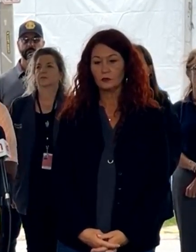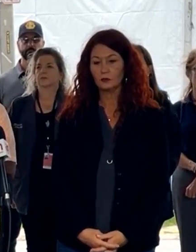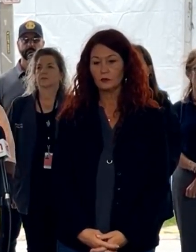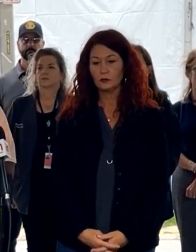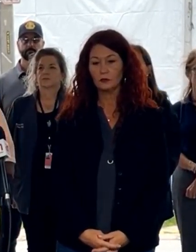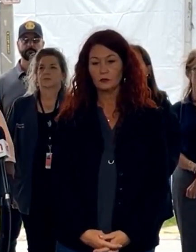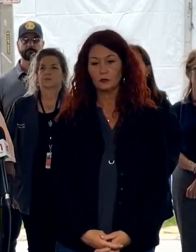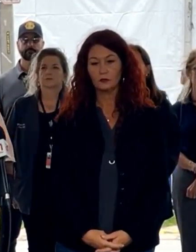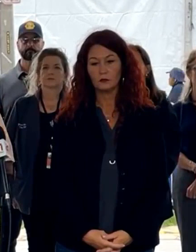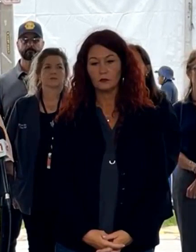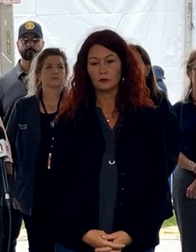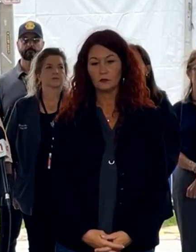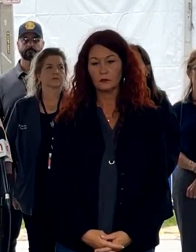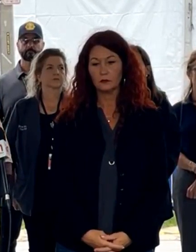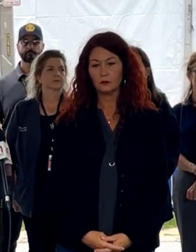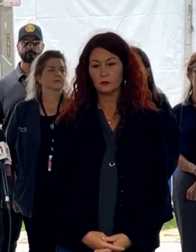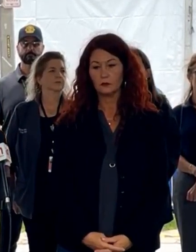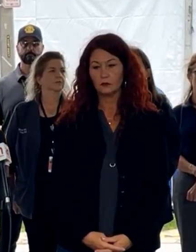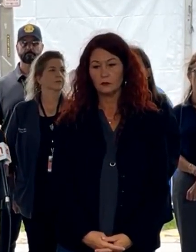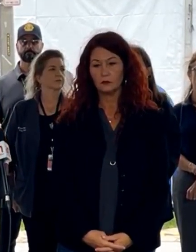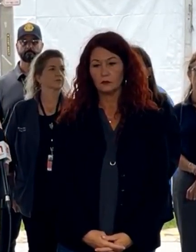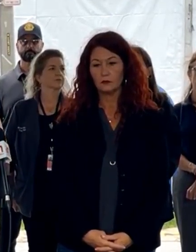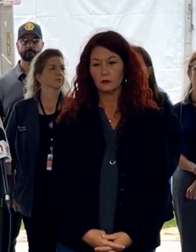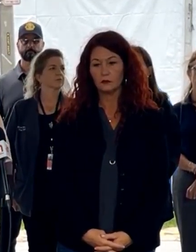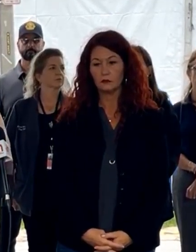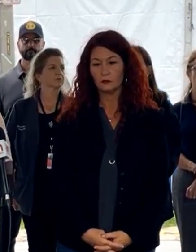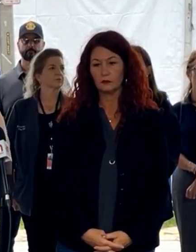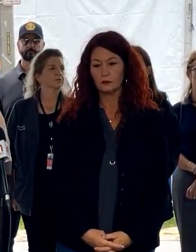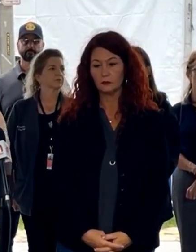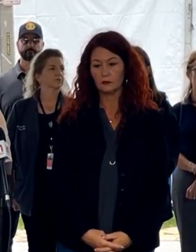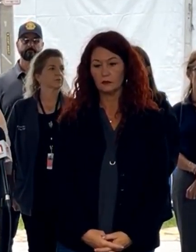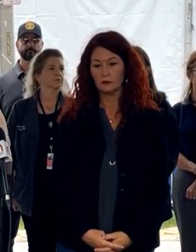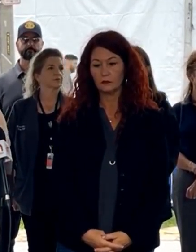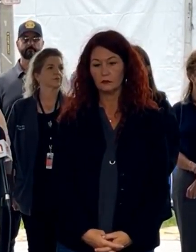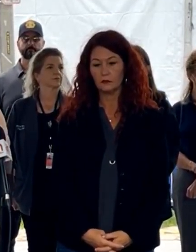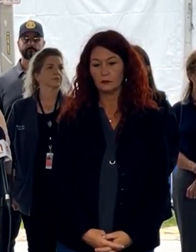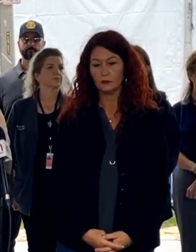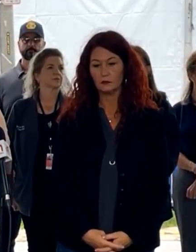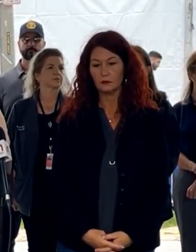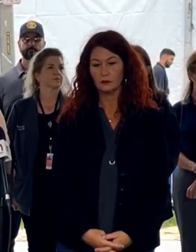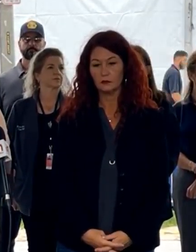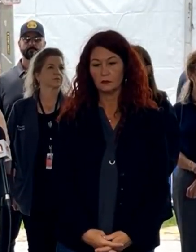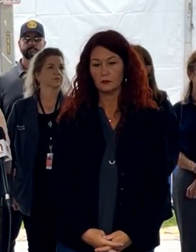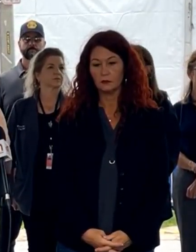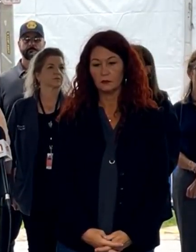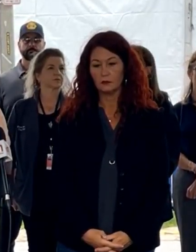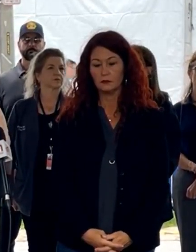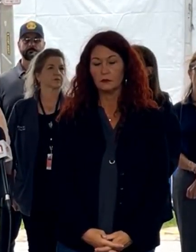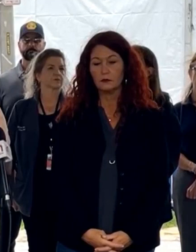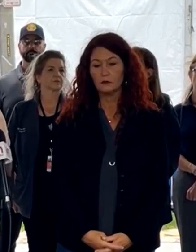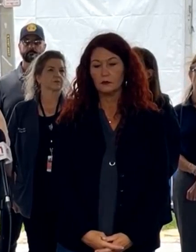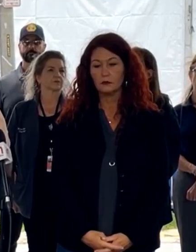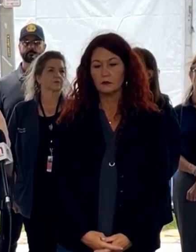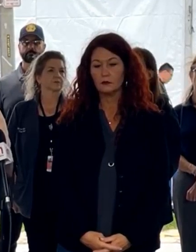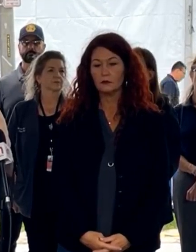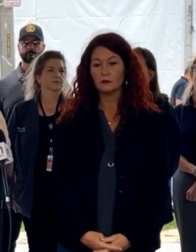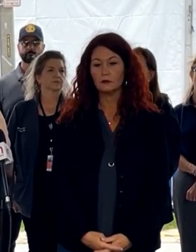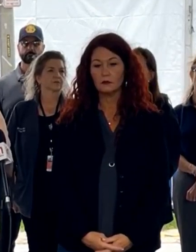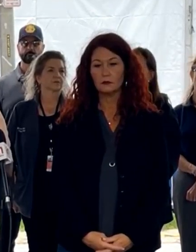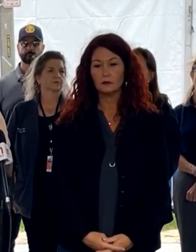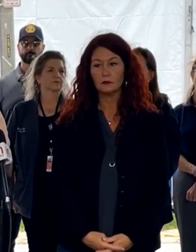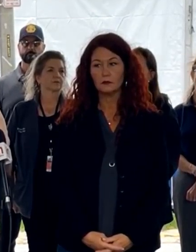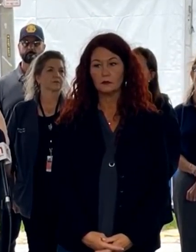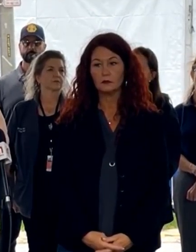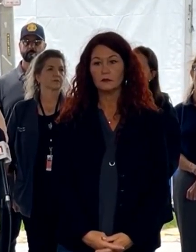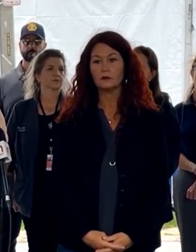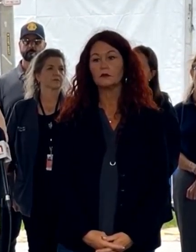113. Détective continue à faire travail. Il y a un travail audit qui est appliqué pour le moment. Et pendant le travail, la police a trouvé